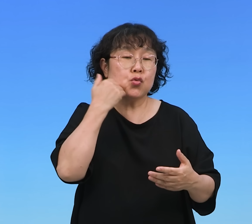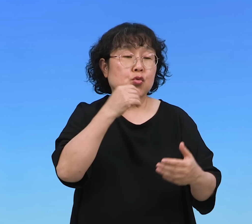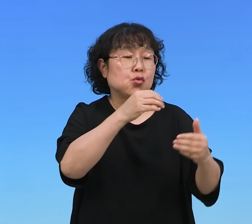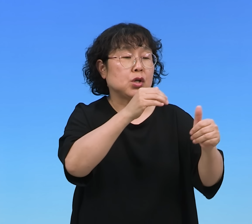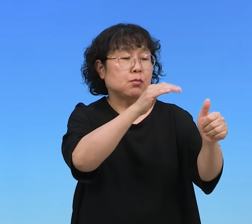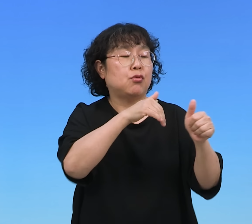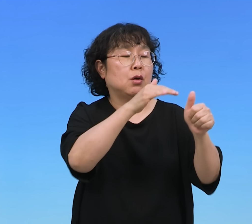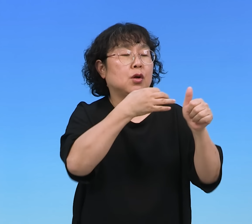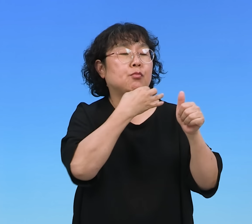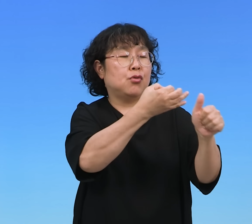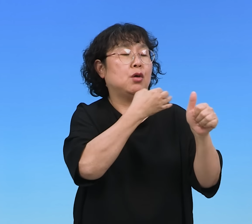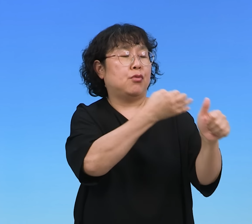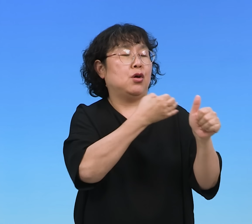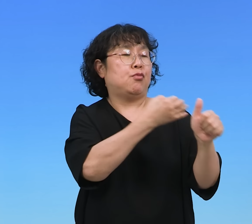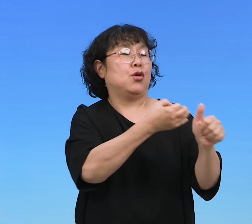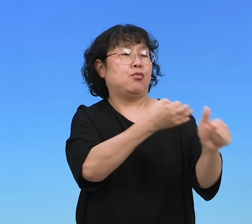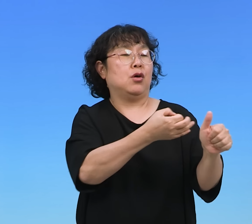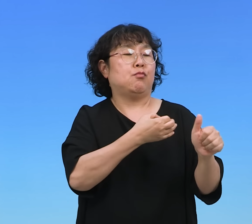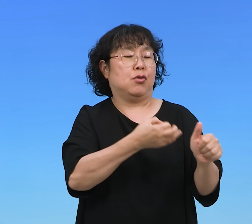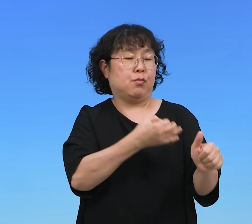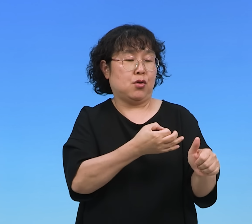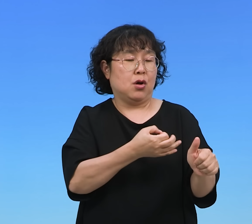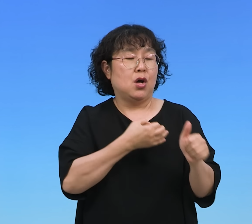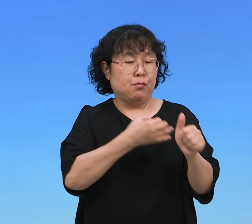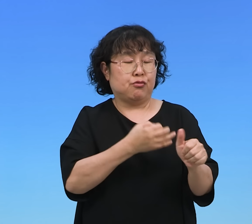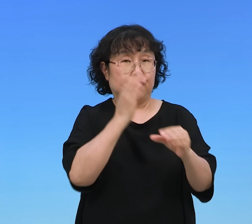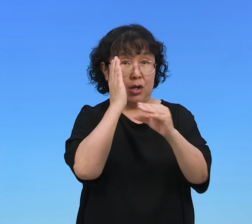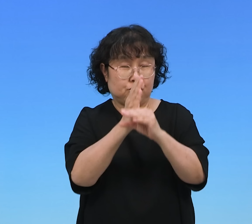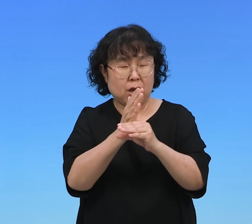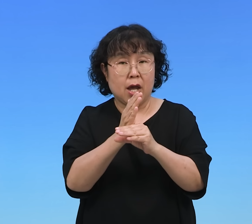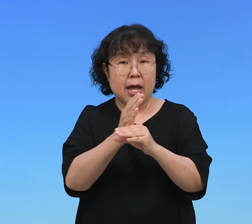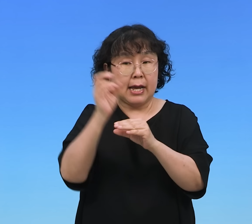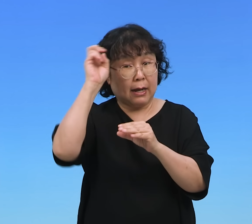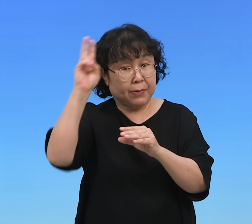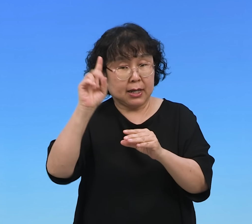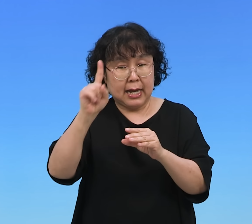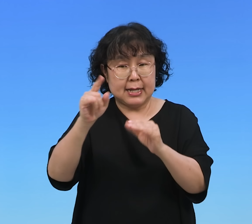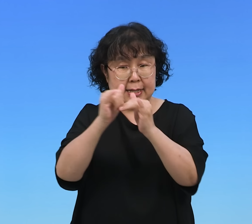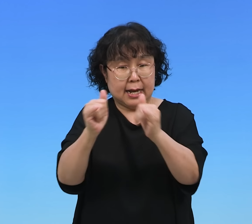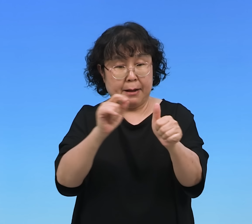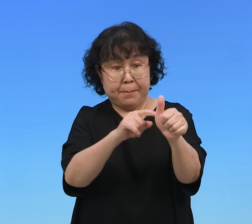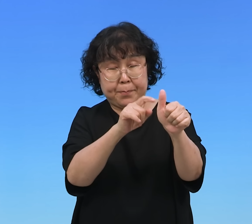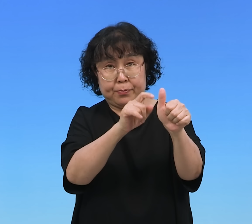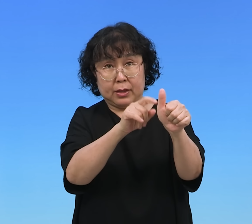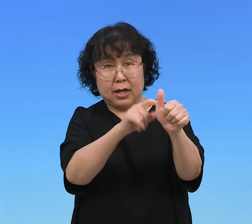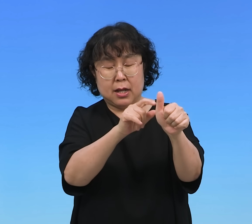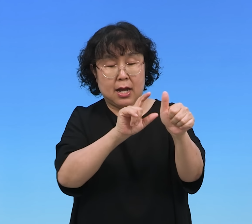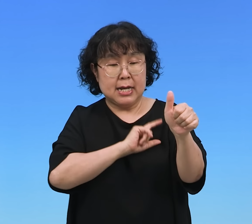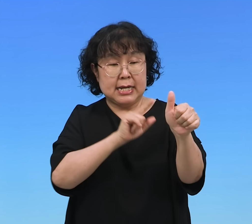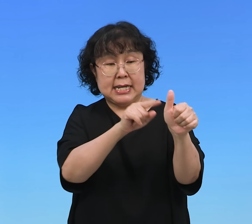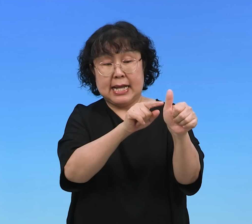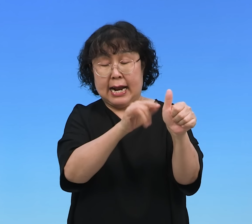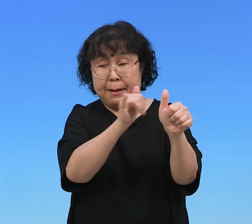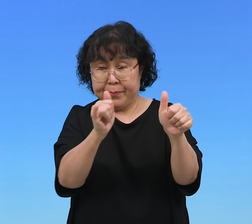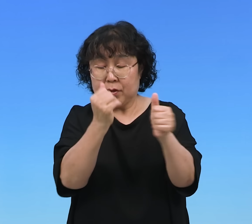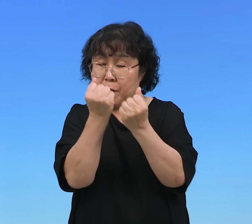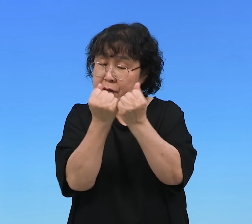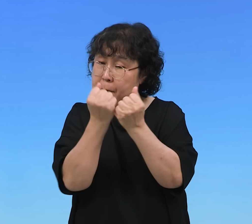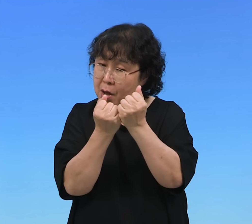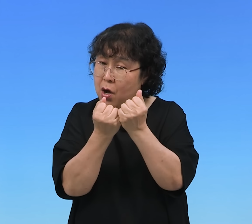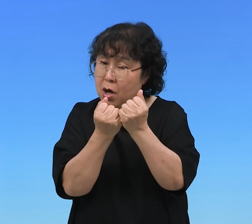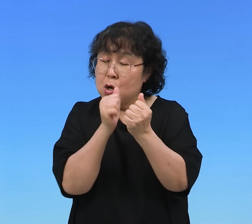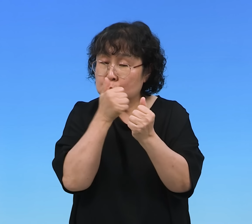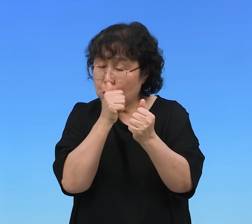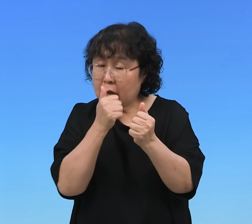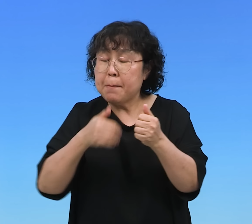누구누구 집사님, 누구누구 집사님, 누구누구 권사님 쫙 설명하다가 갑자기 어느 한 분에 이르러 가지고는 아, 그런데 여러분